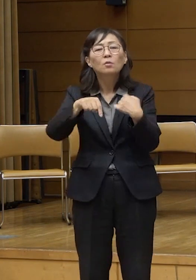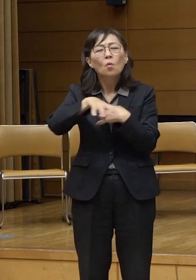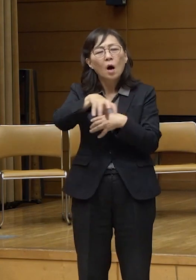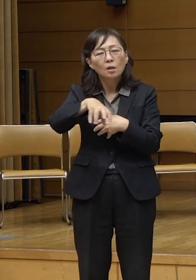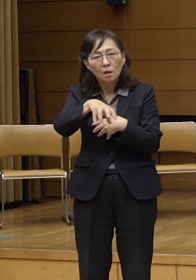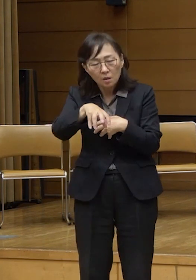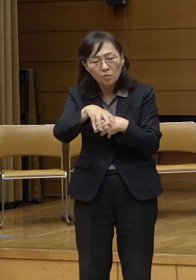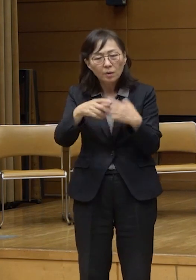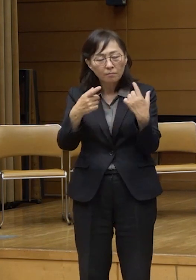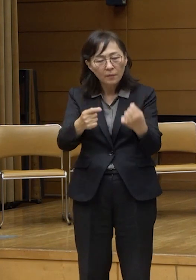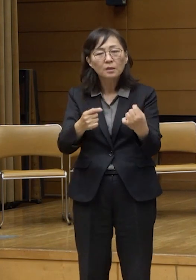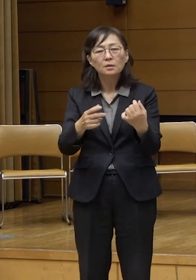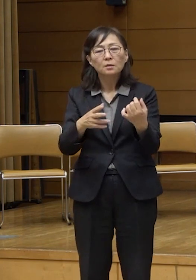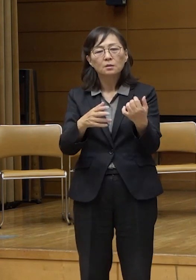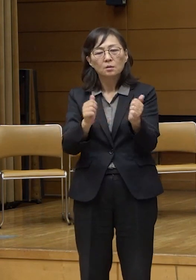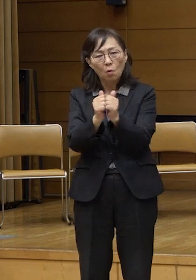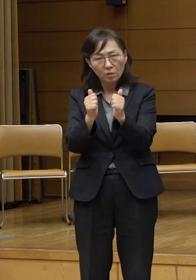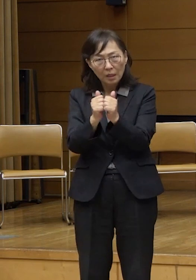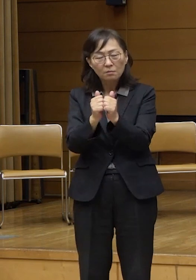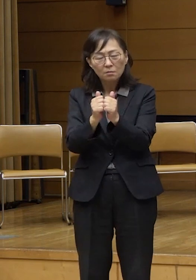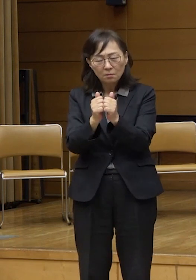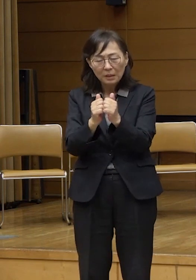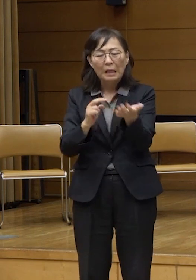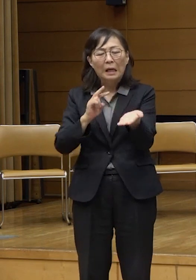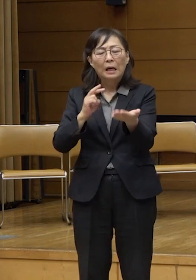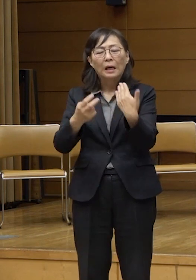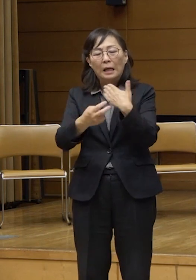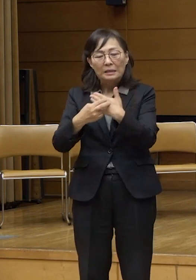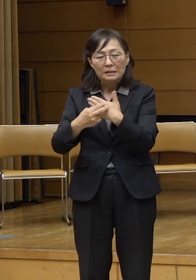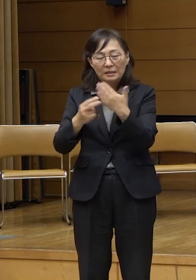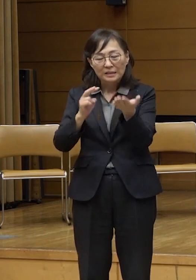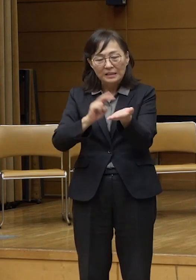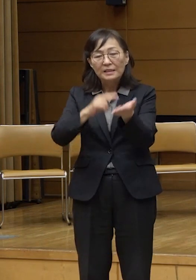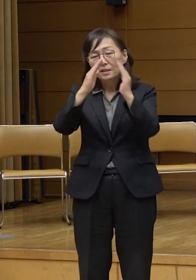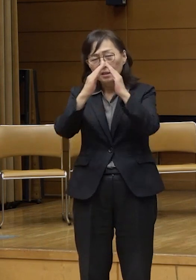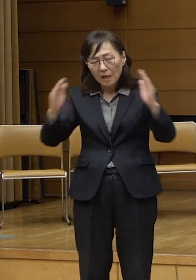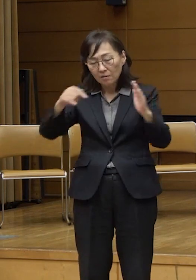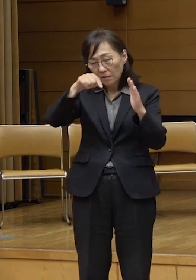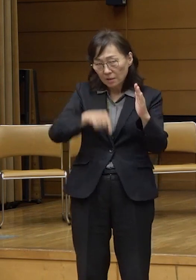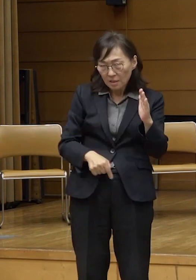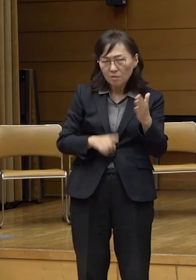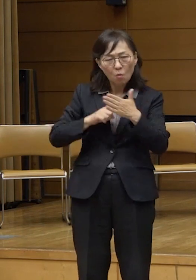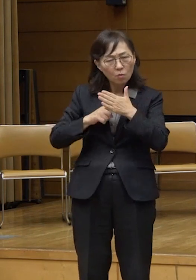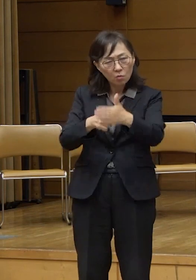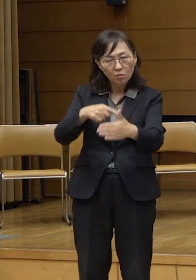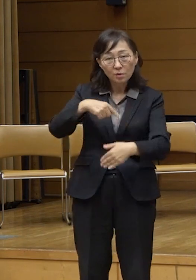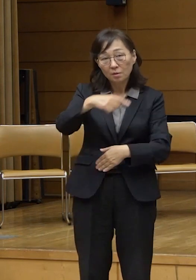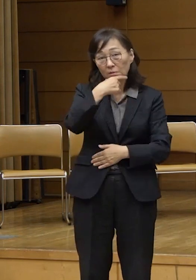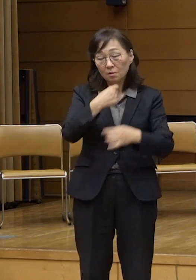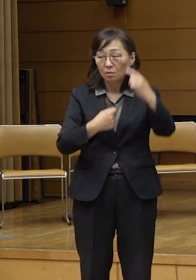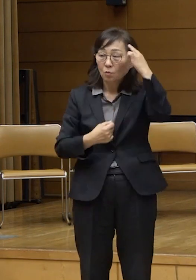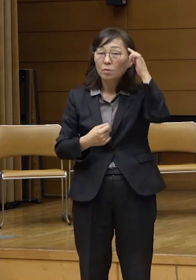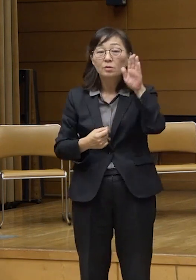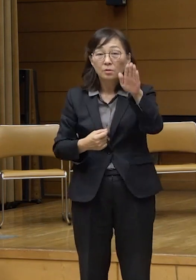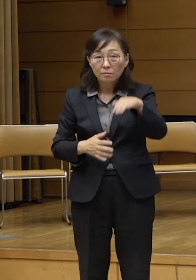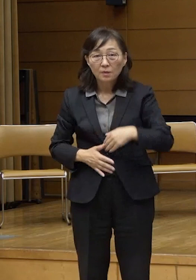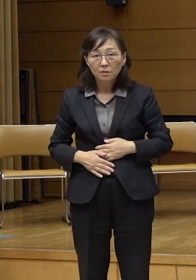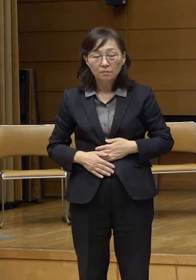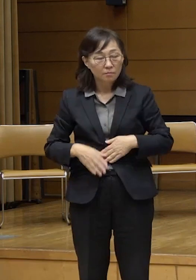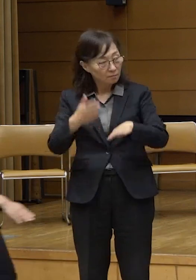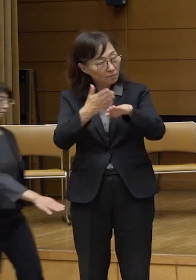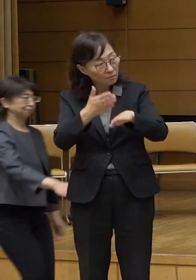ど、医師会の中でも一生懸命連行して、それを短縮するということに応じている、そういう状況です。 ありがとうござい